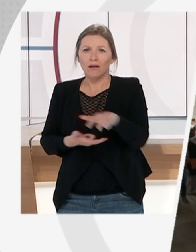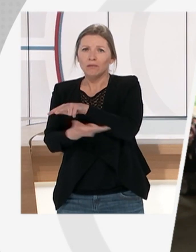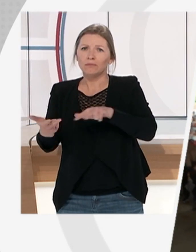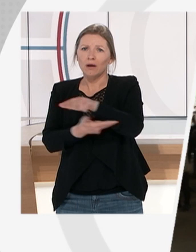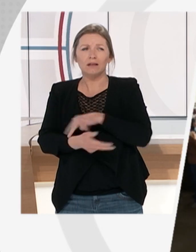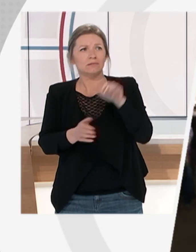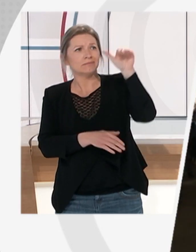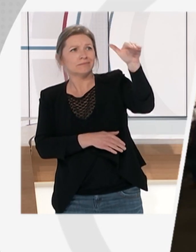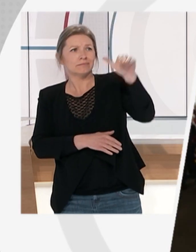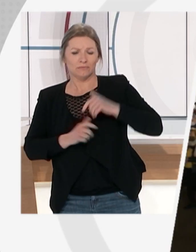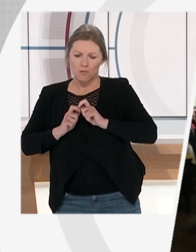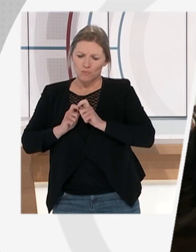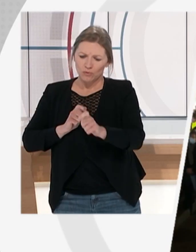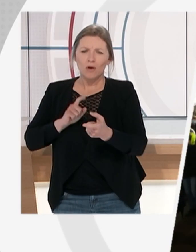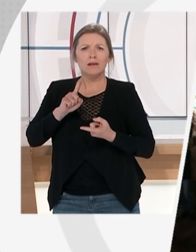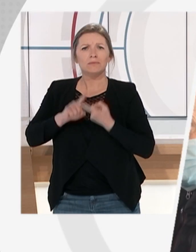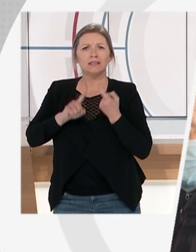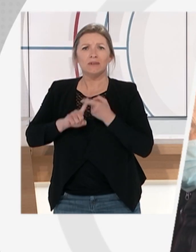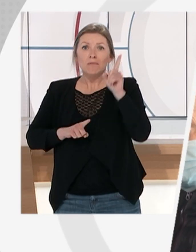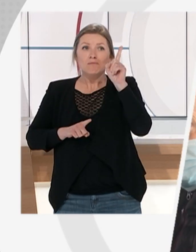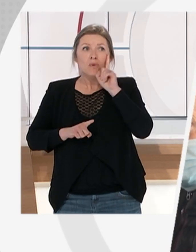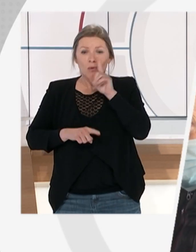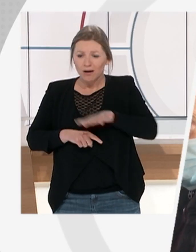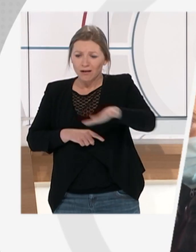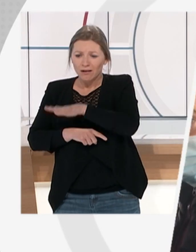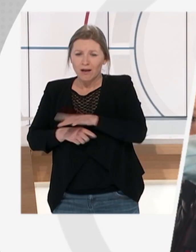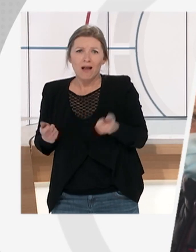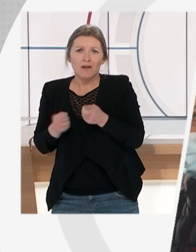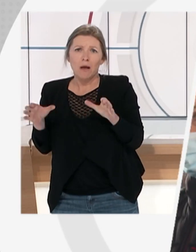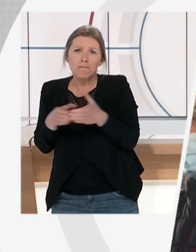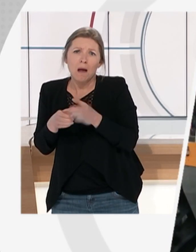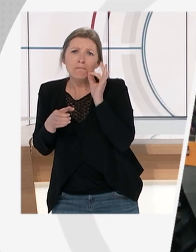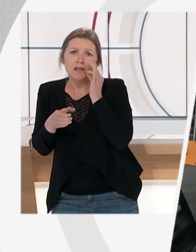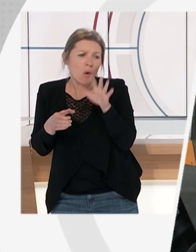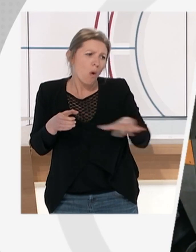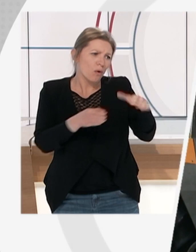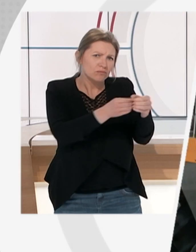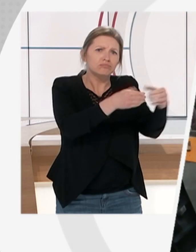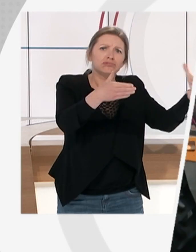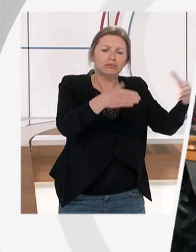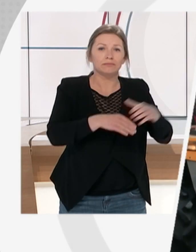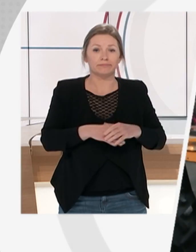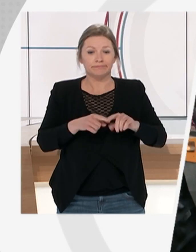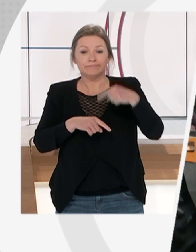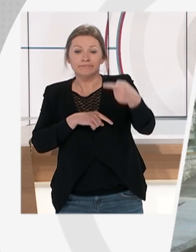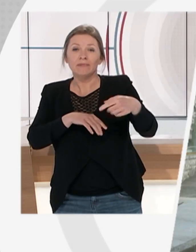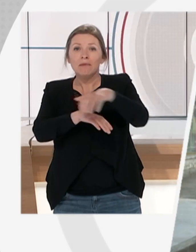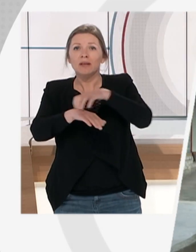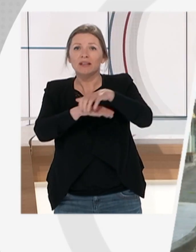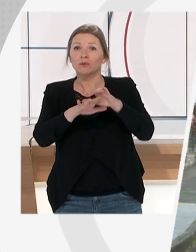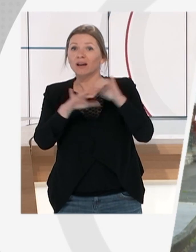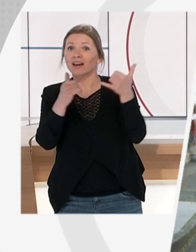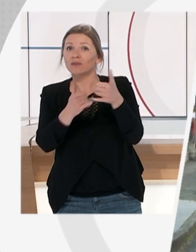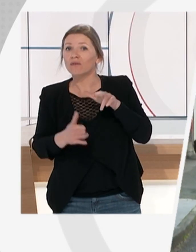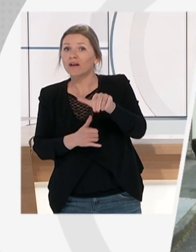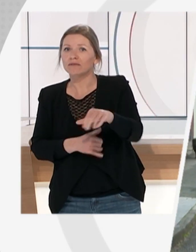un protocole spécifique car leurs exploitations sont plus petites que les autres en Aquitaine. Une réunion est prévue à la préfecture